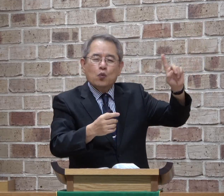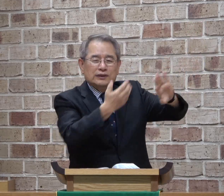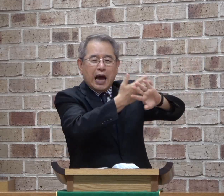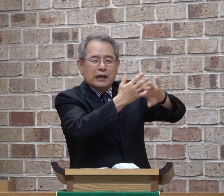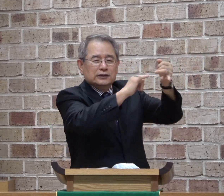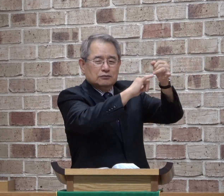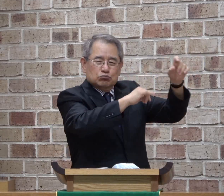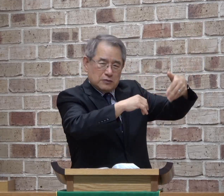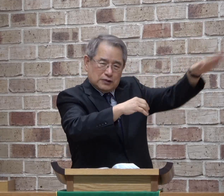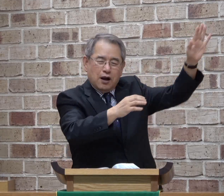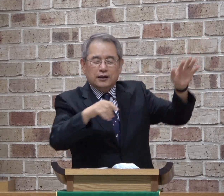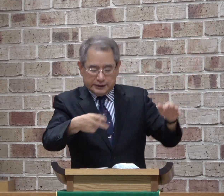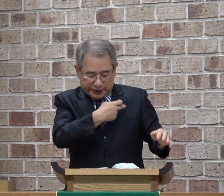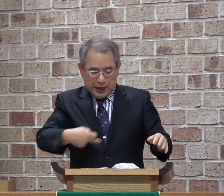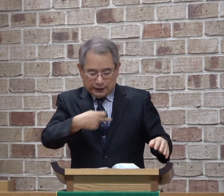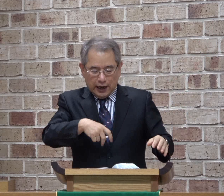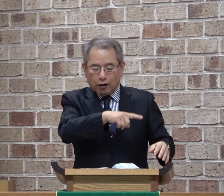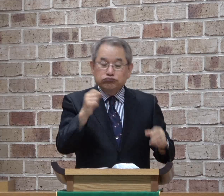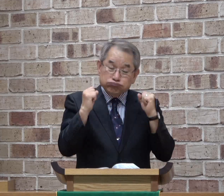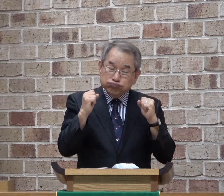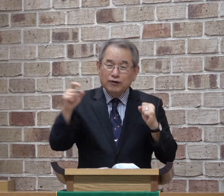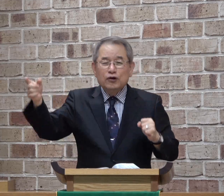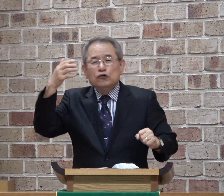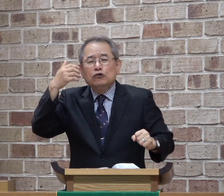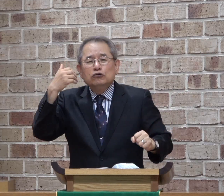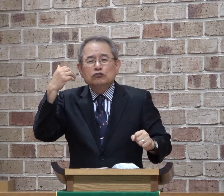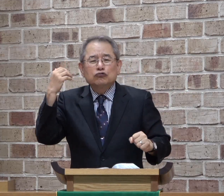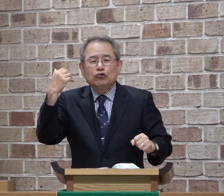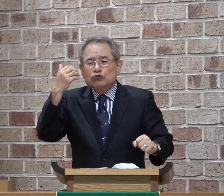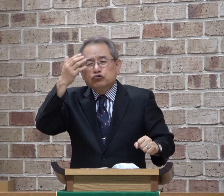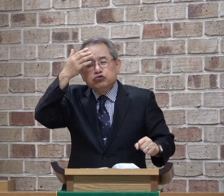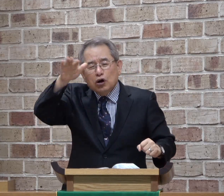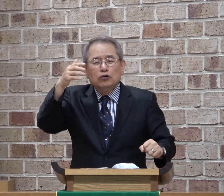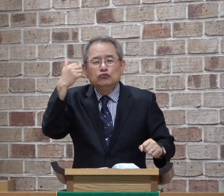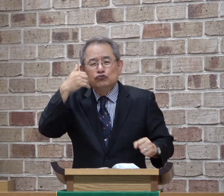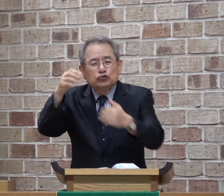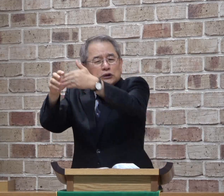예수님의 제자들이 살아계시면서 이렇게 제자로 따를 때에